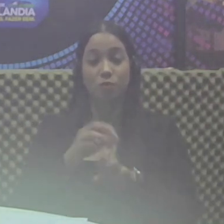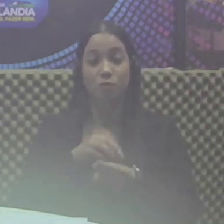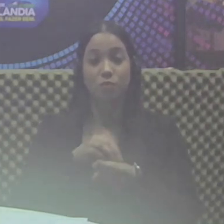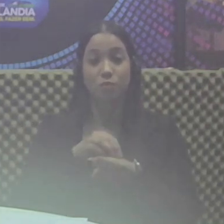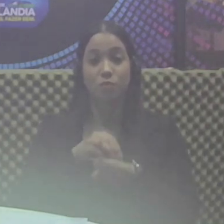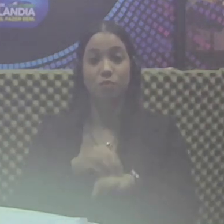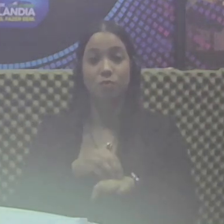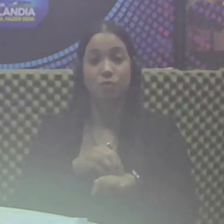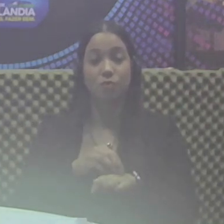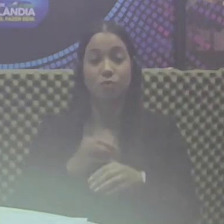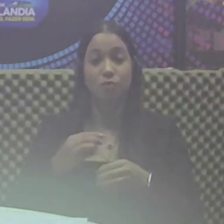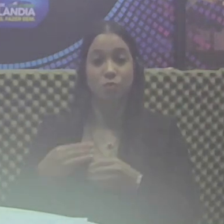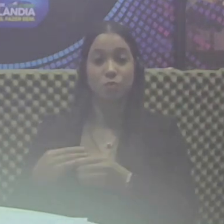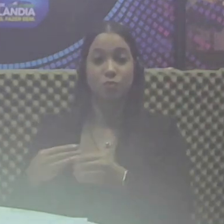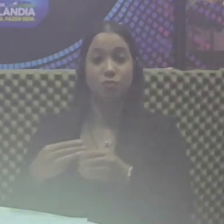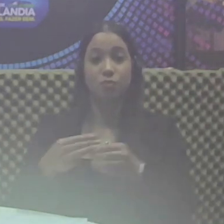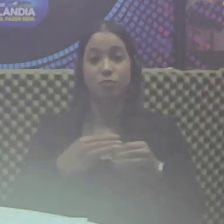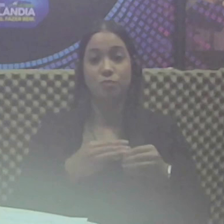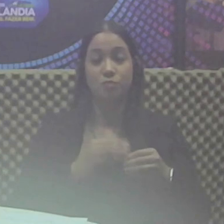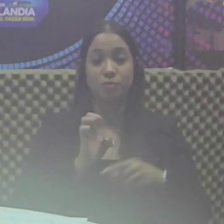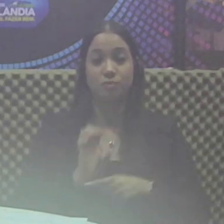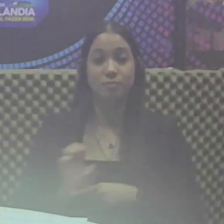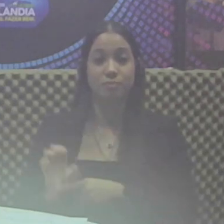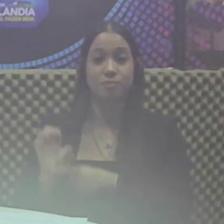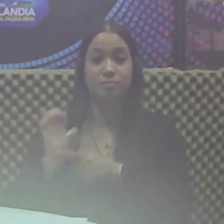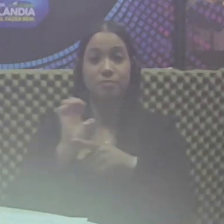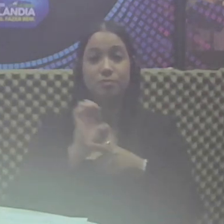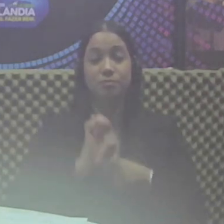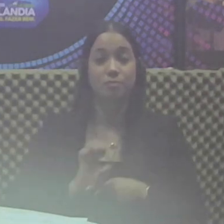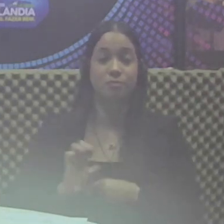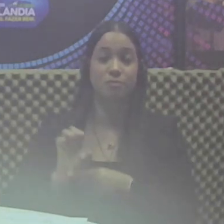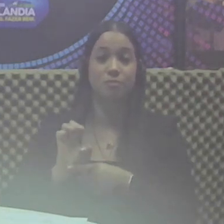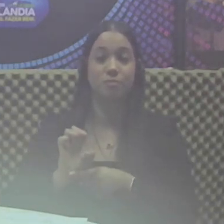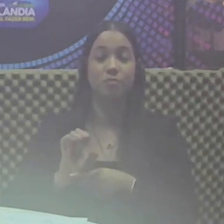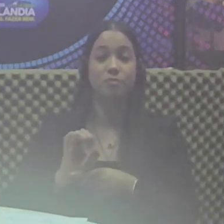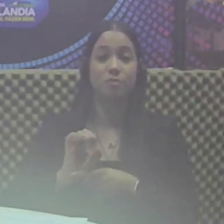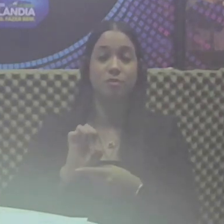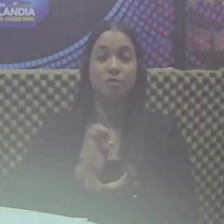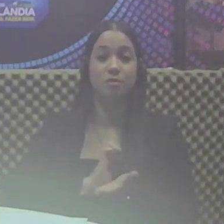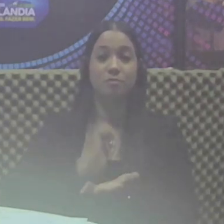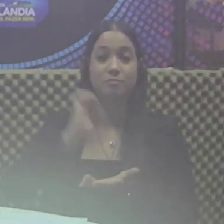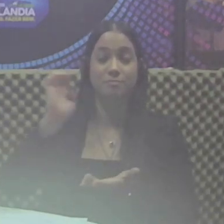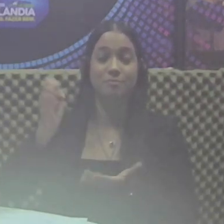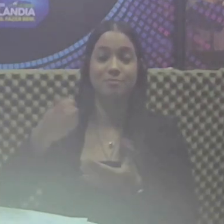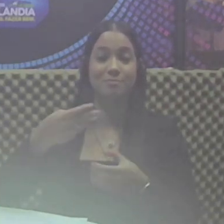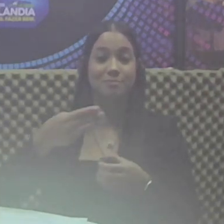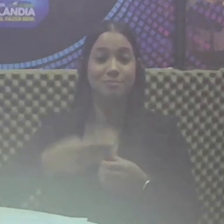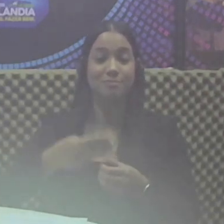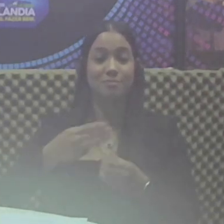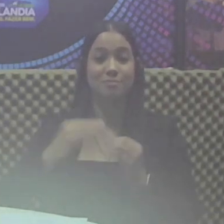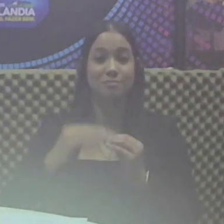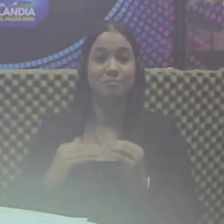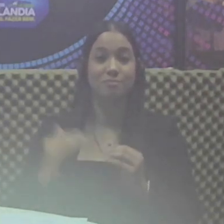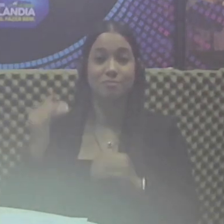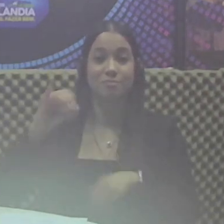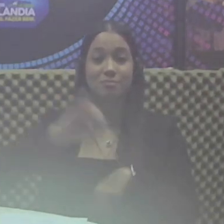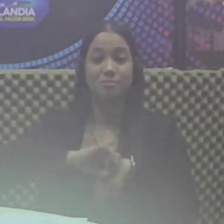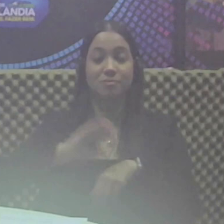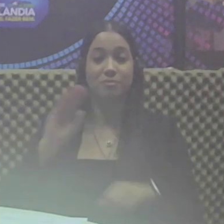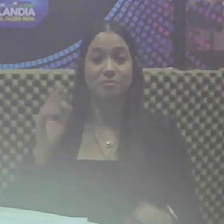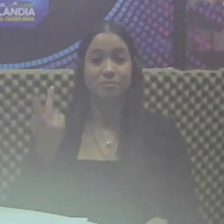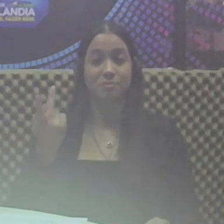intermunicipal quanto inter estadual e Internacional o município fica à frente de capitais como Belo